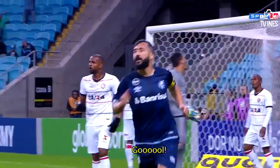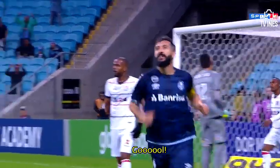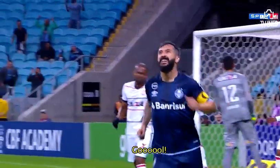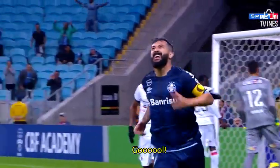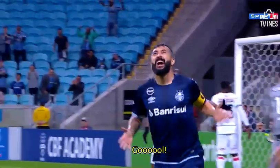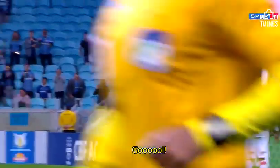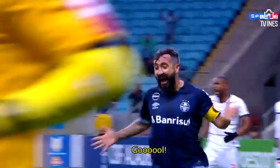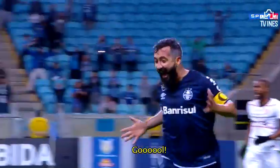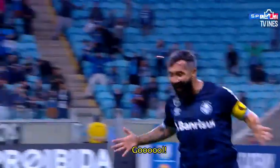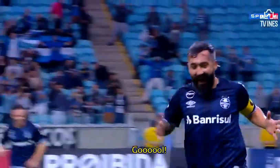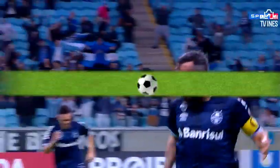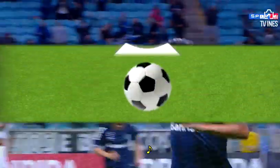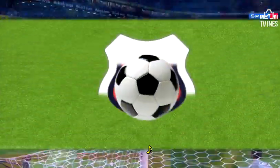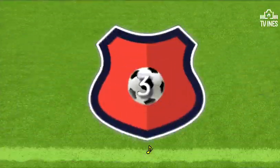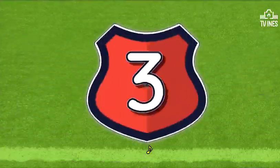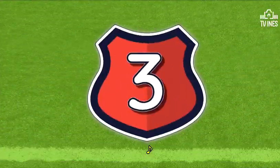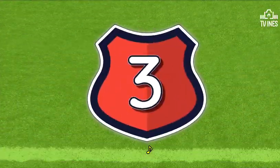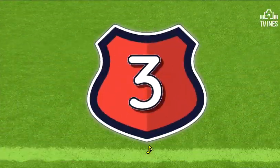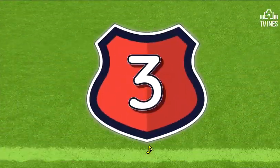Gol!